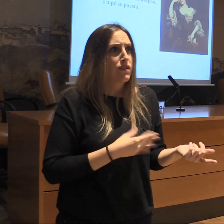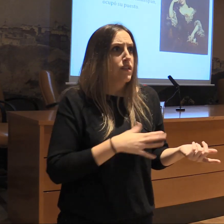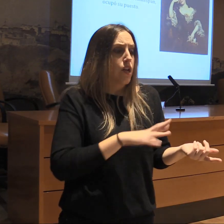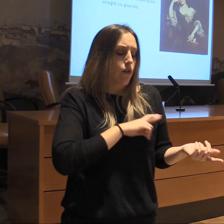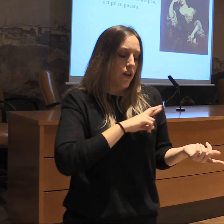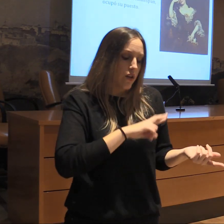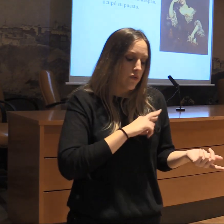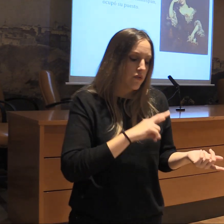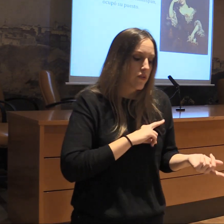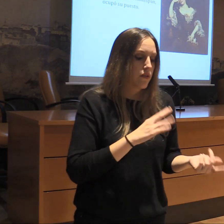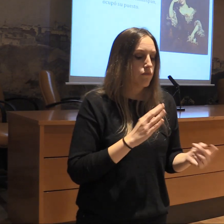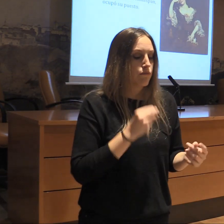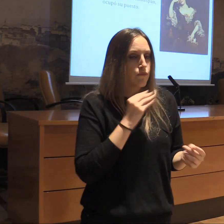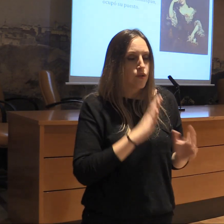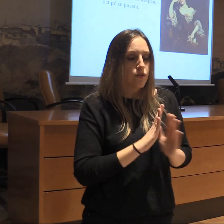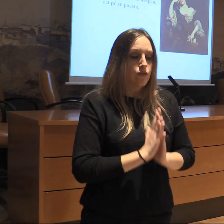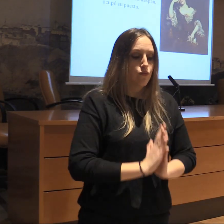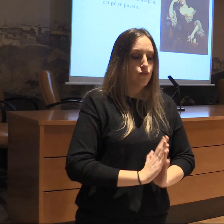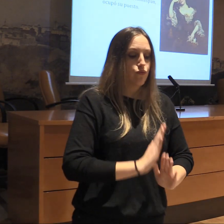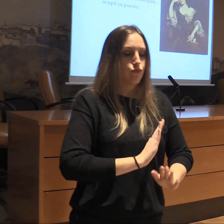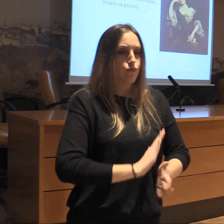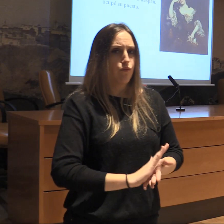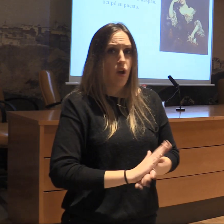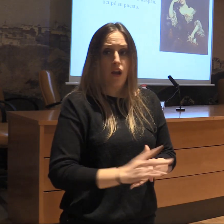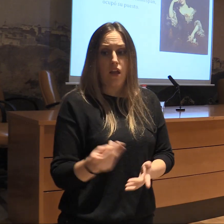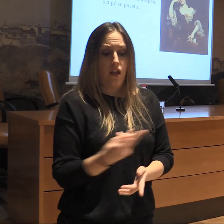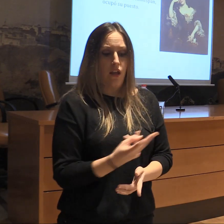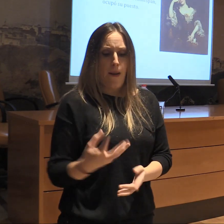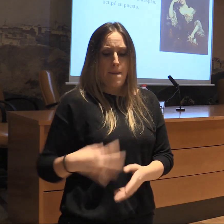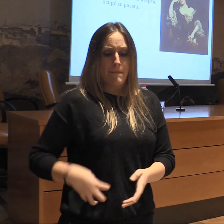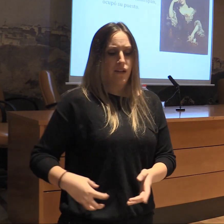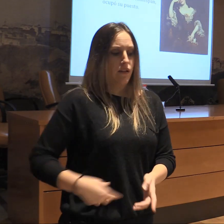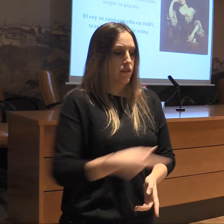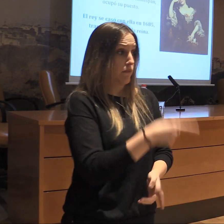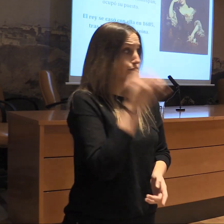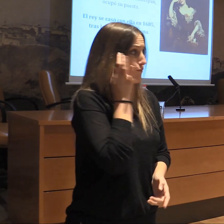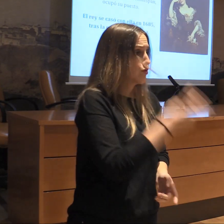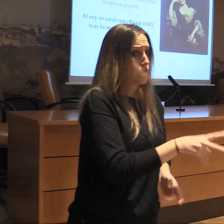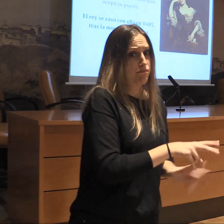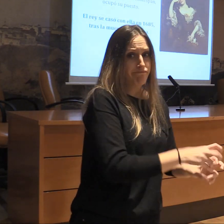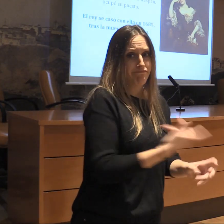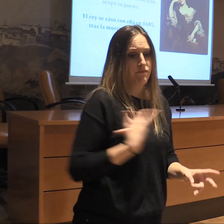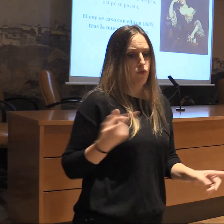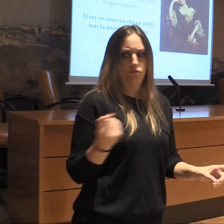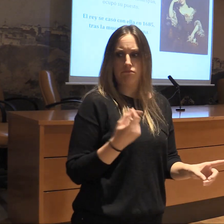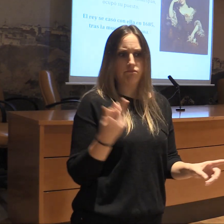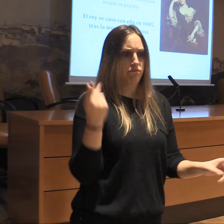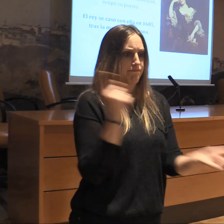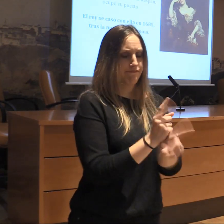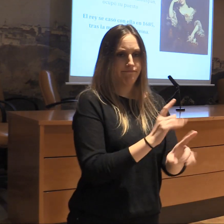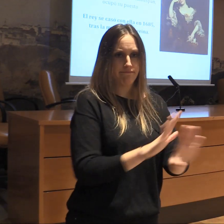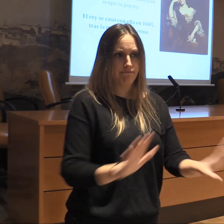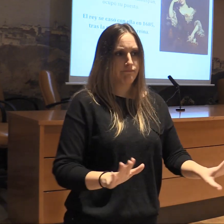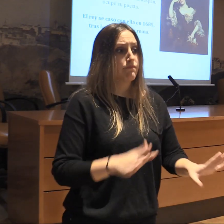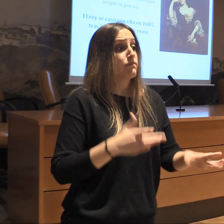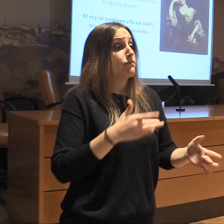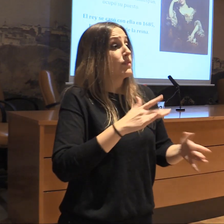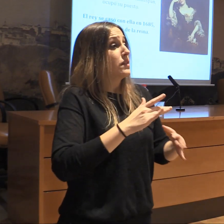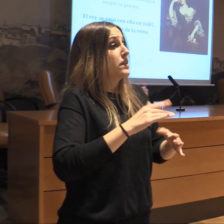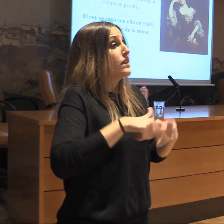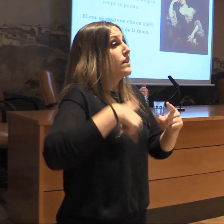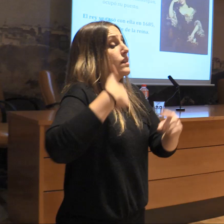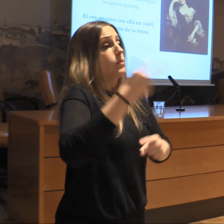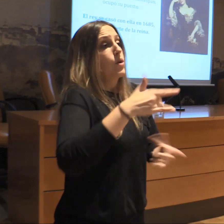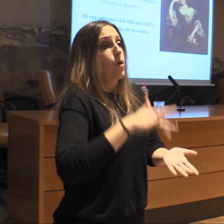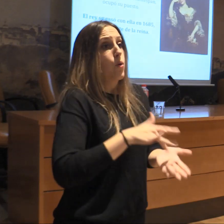más beata, era como la antítesis. Y finalmente, unos años después, cuando la reina María Teresa